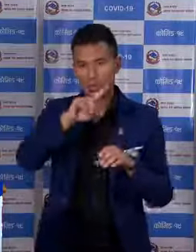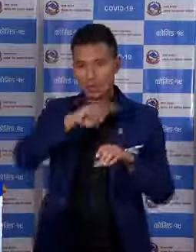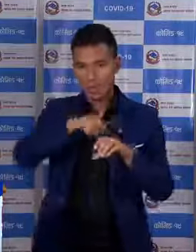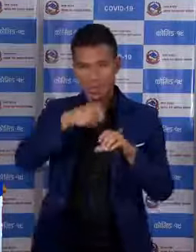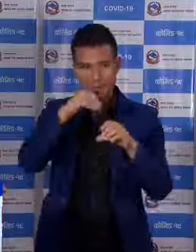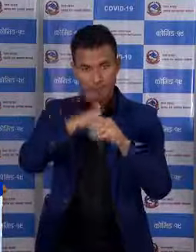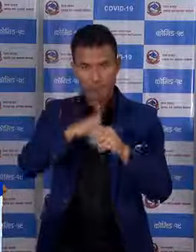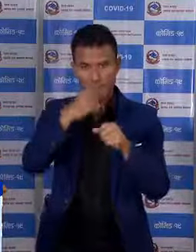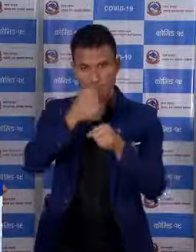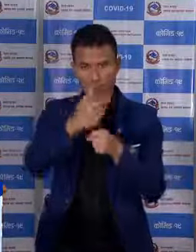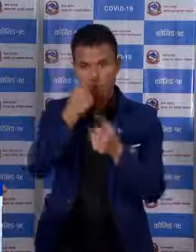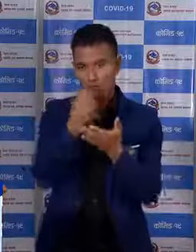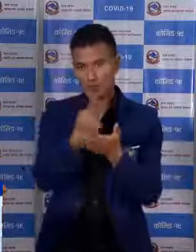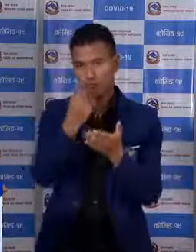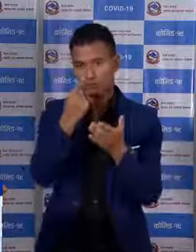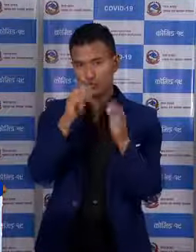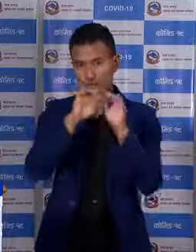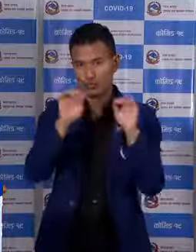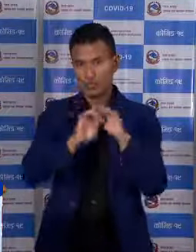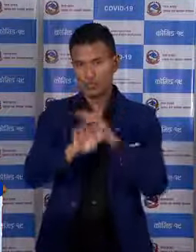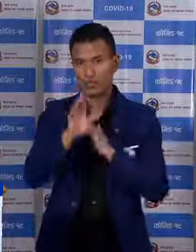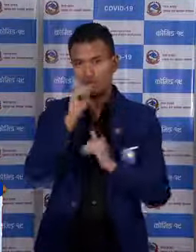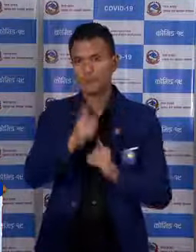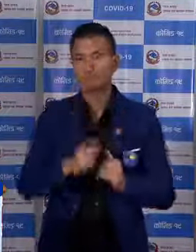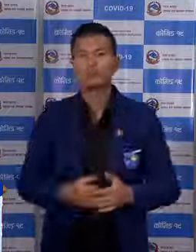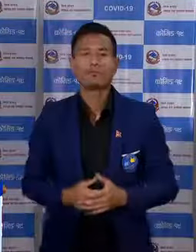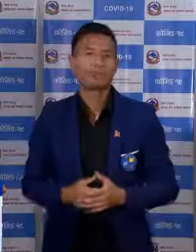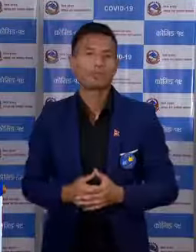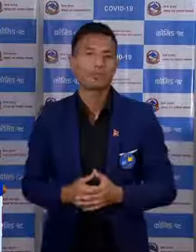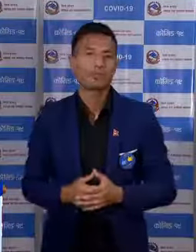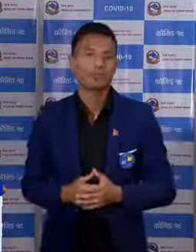गंटामा वारु नुआकोट काच्पन्डु रस्षून सरीका उन्छा